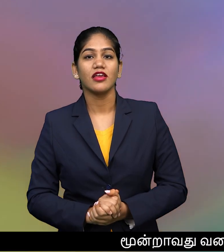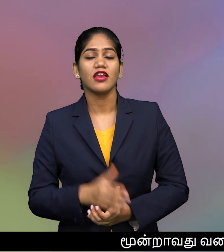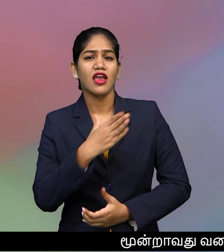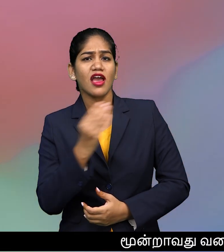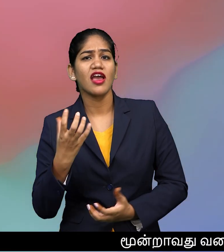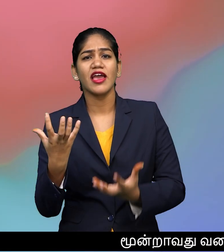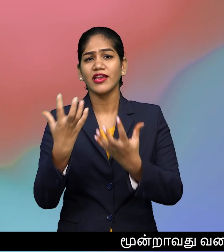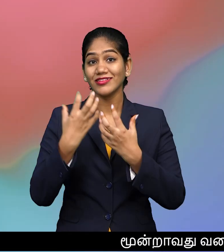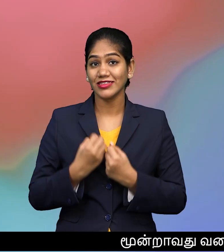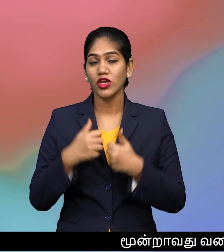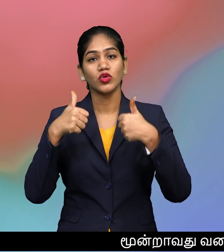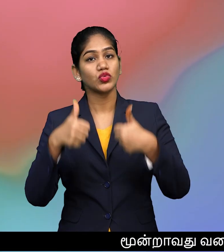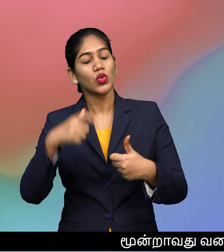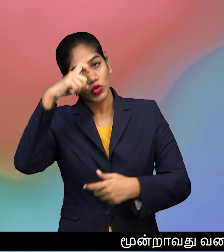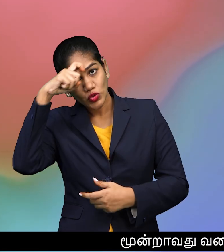மூன்றாவது வகை நபர்கள் பணியாளர்கள்.